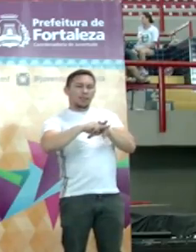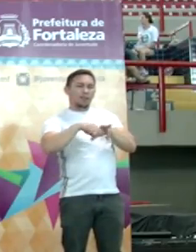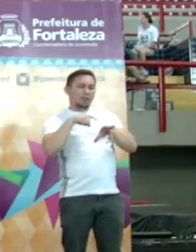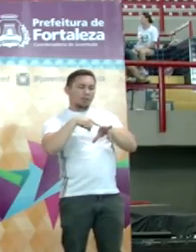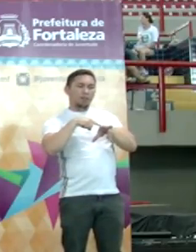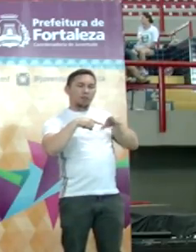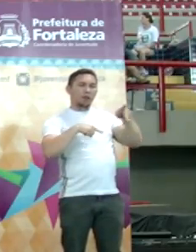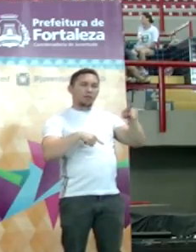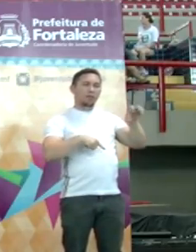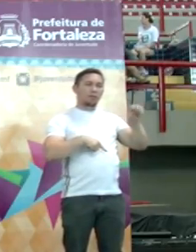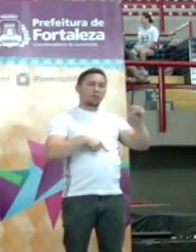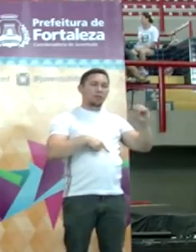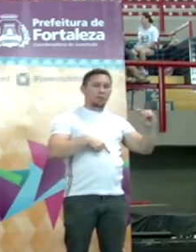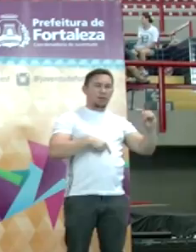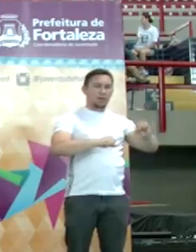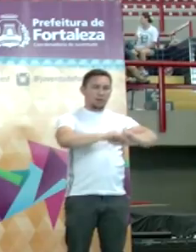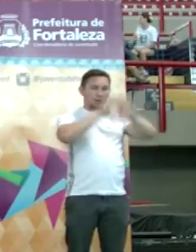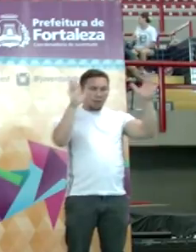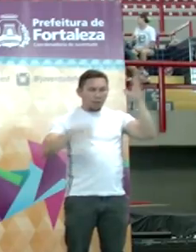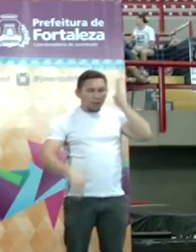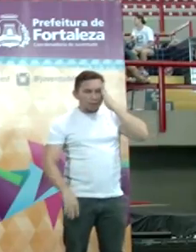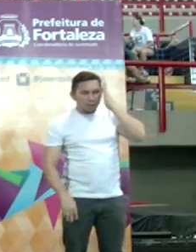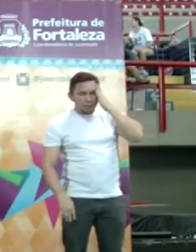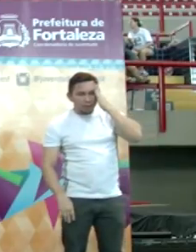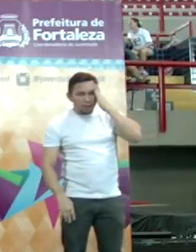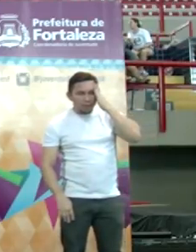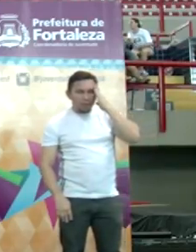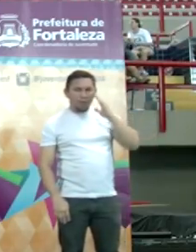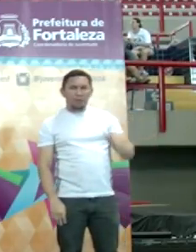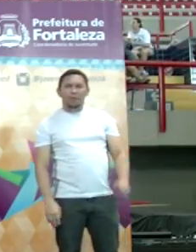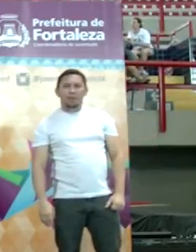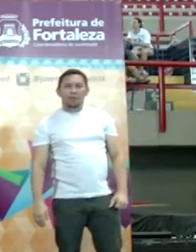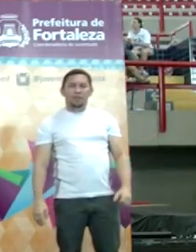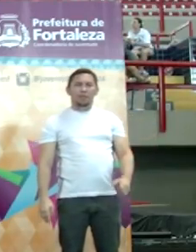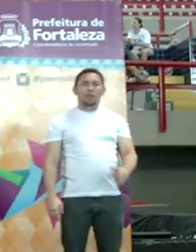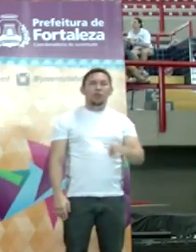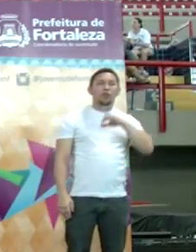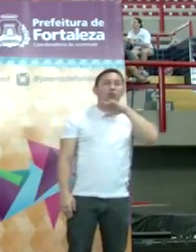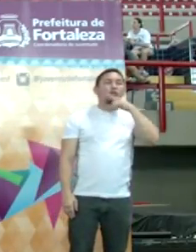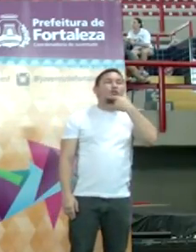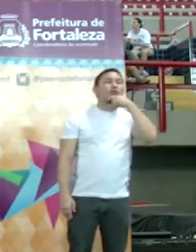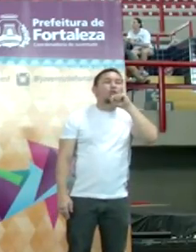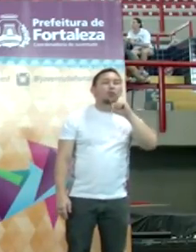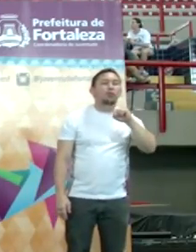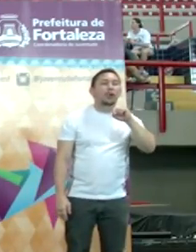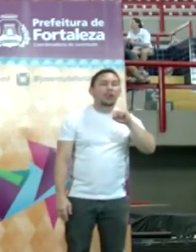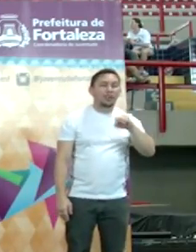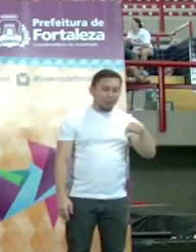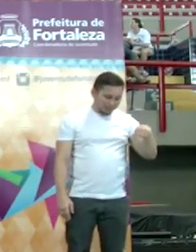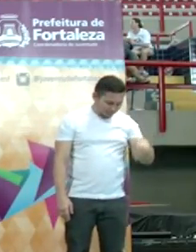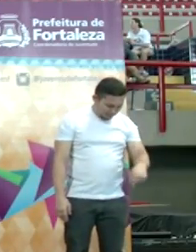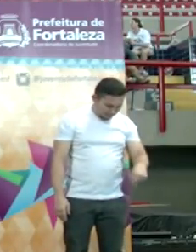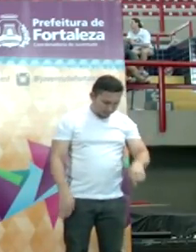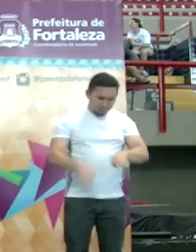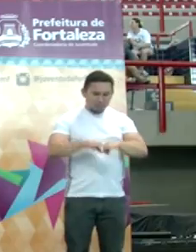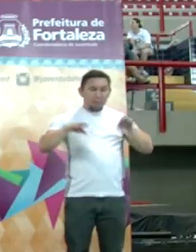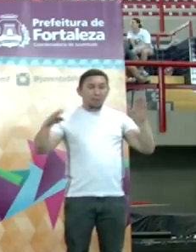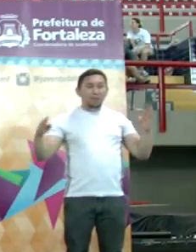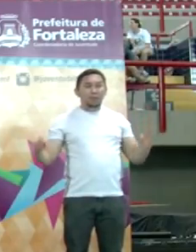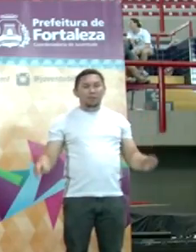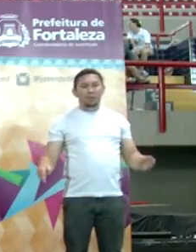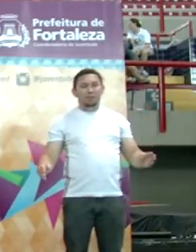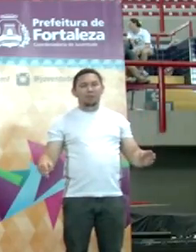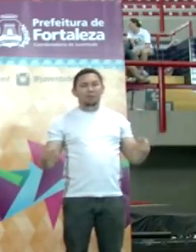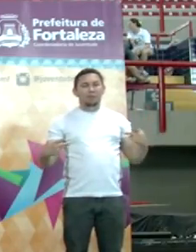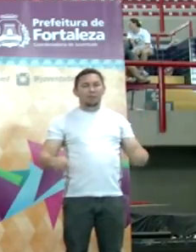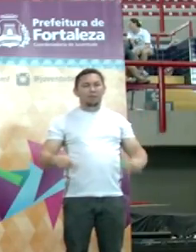peso. Fui claro ou não? Ruim está para quem? Para esse palco. Por que que o ruim está